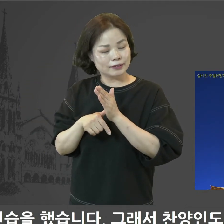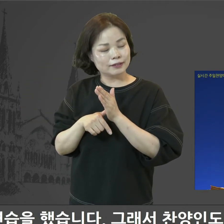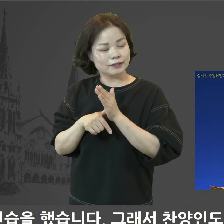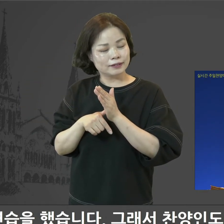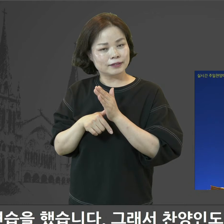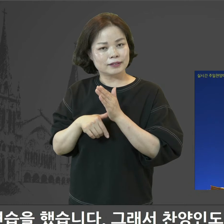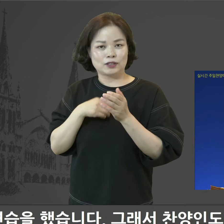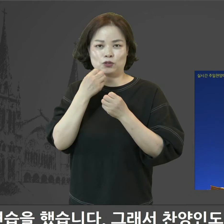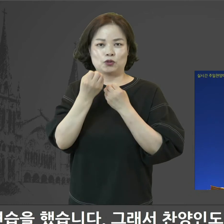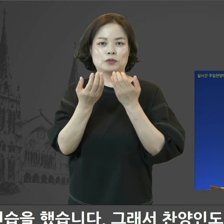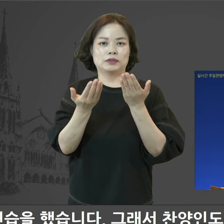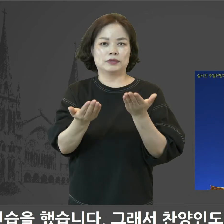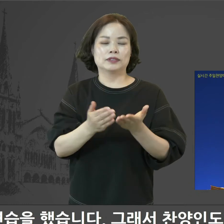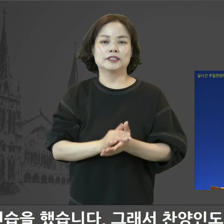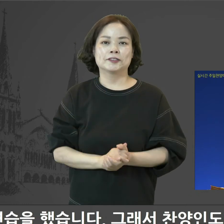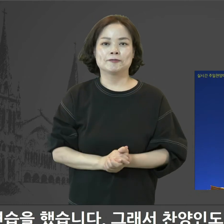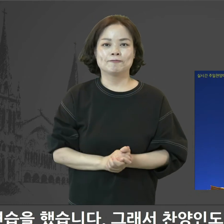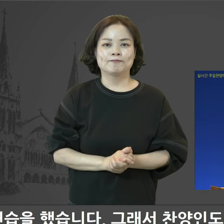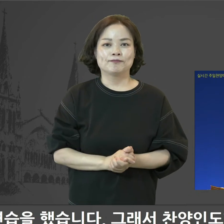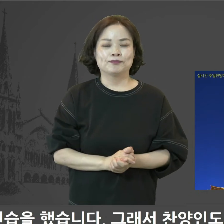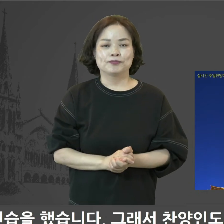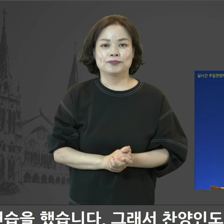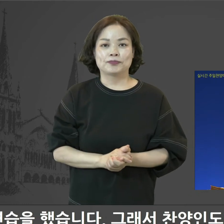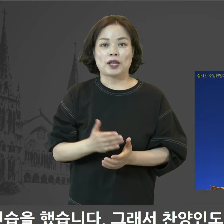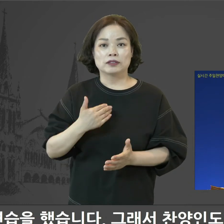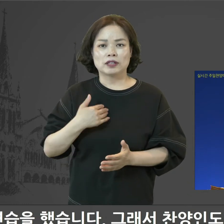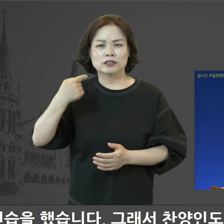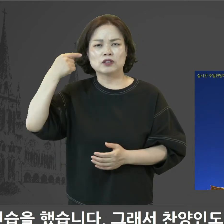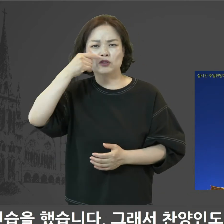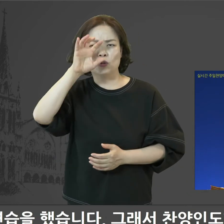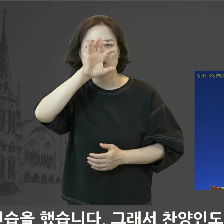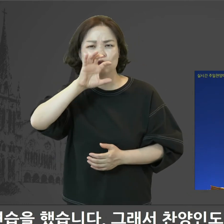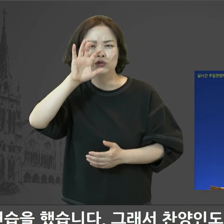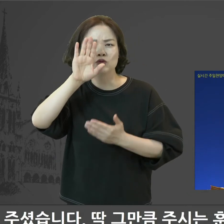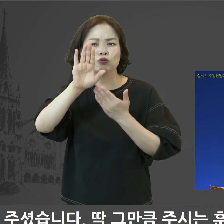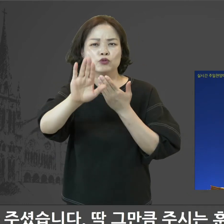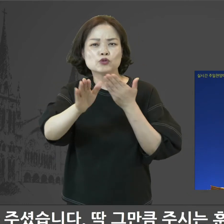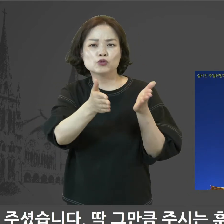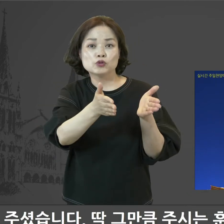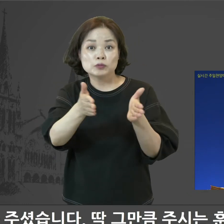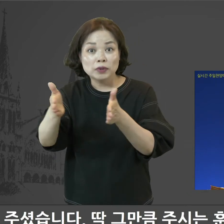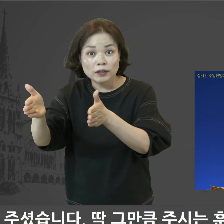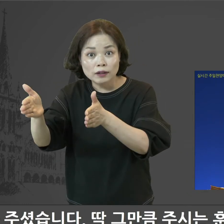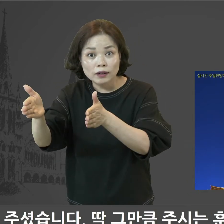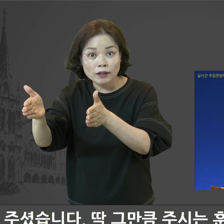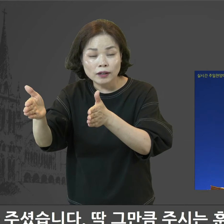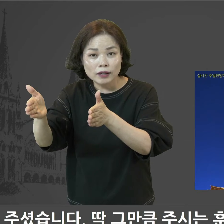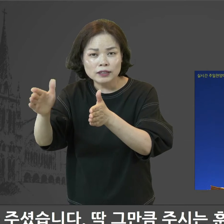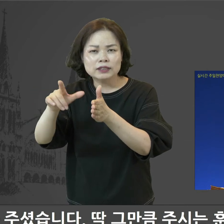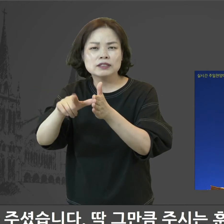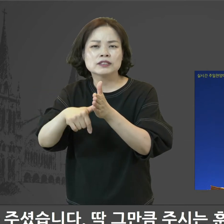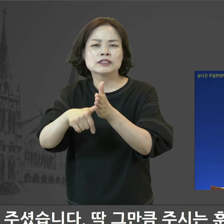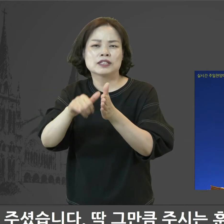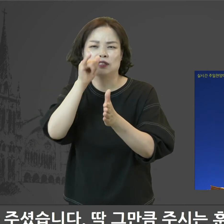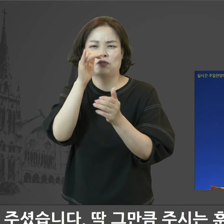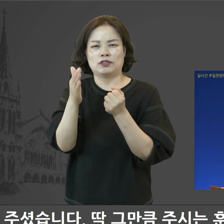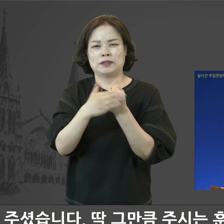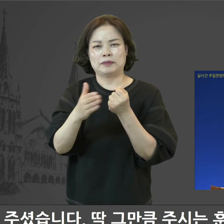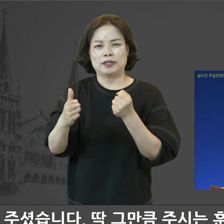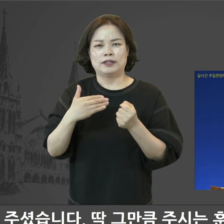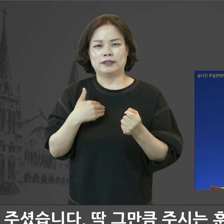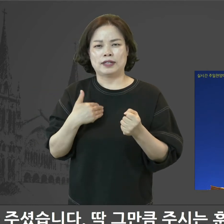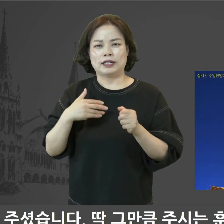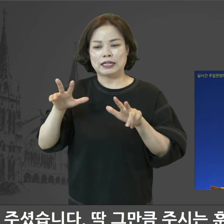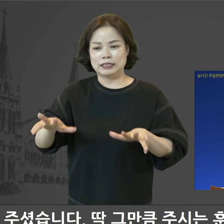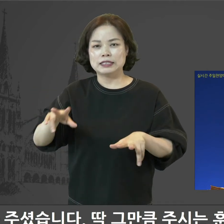저는 고백할 수 있습니다. 그렇게 저를 철저하게 훈련시키시고 준비시켜서 그 시간이 있었기 때문에